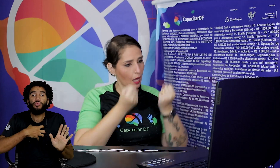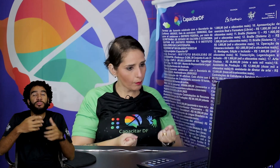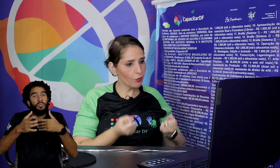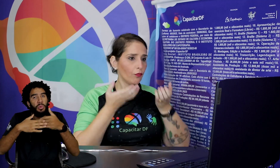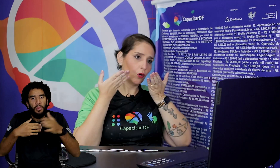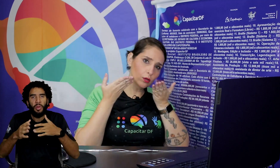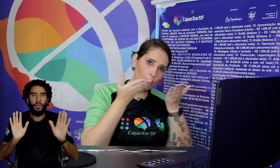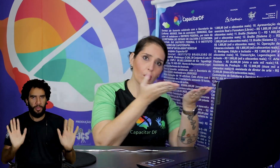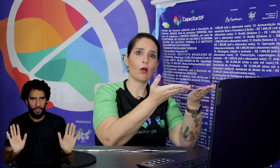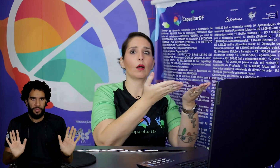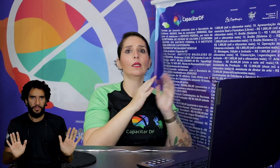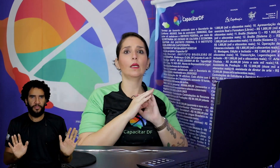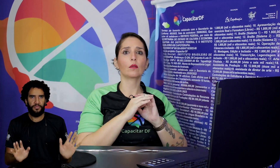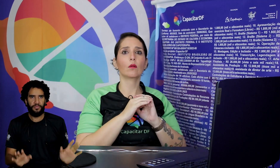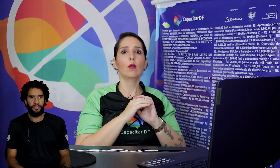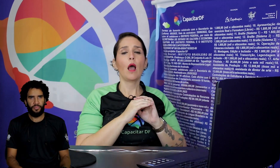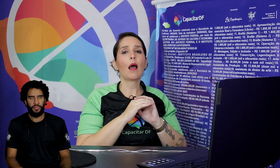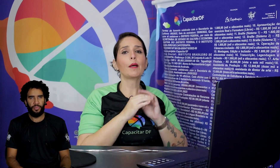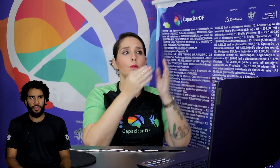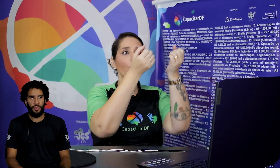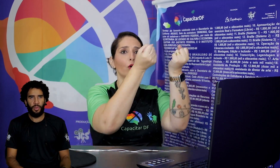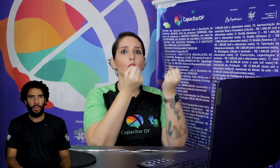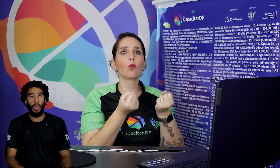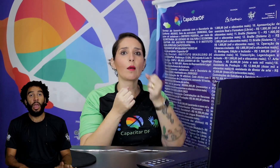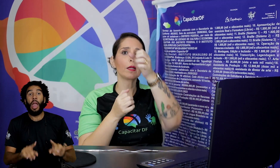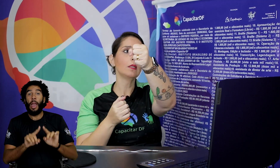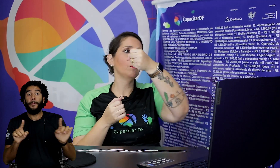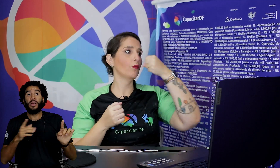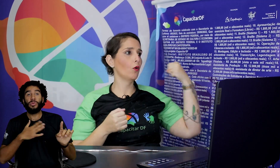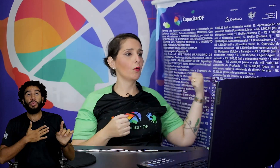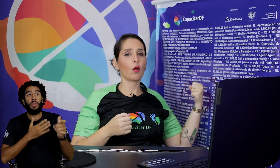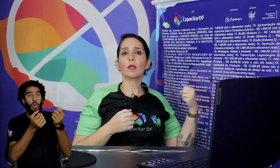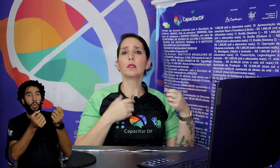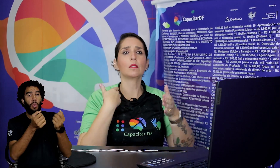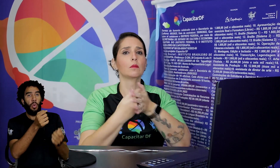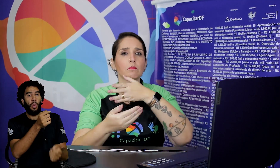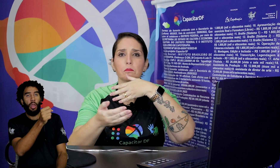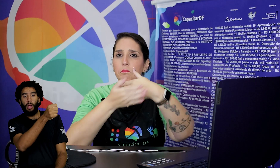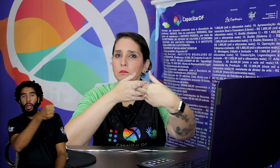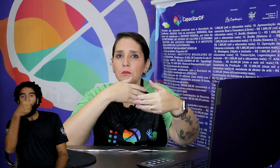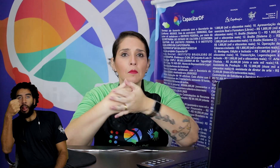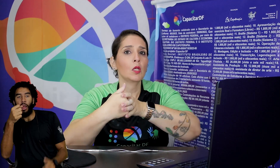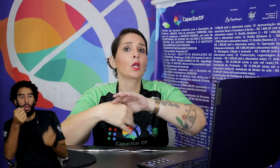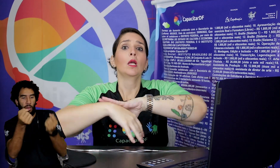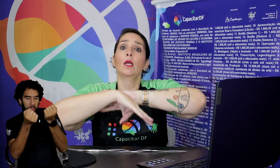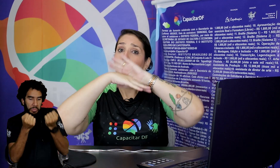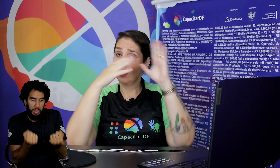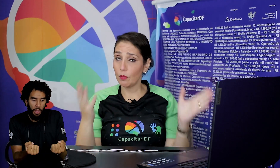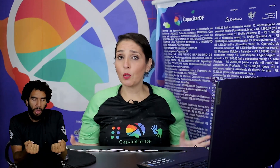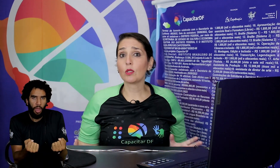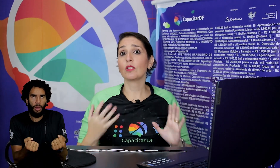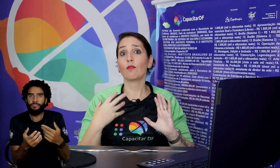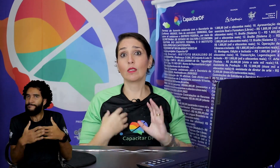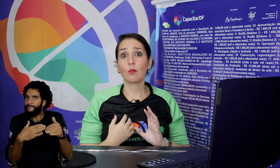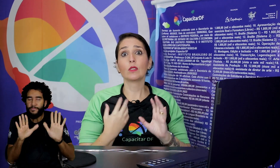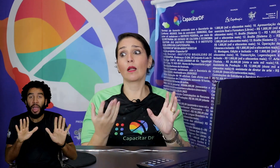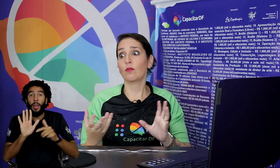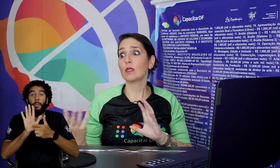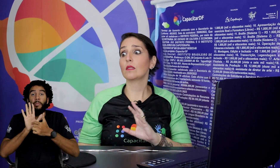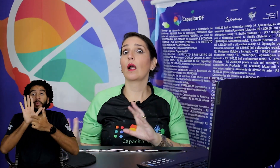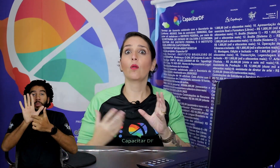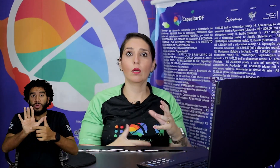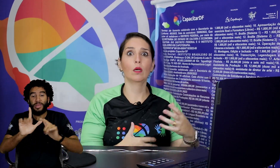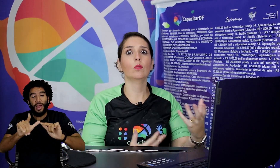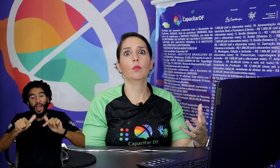quiser. Abre o forno, coloca dentro. Ah, mas meu forno não abre assim, meu forno não abre assim. O importante é você mostrar que